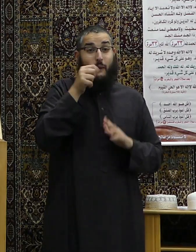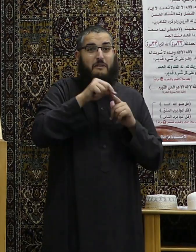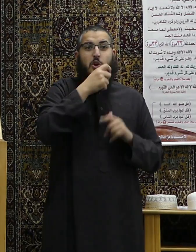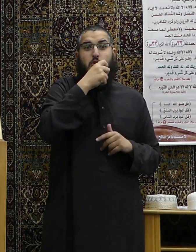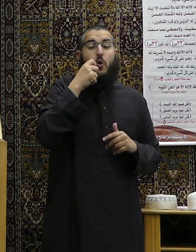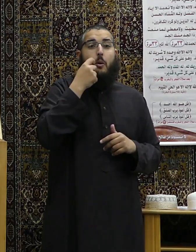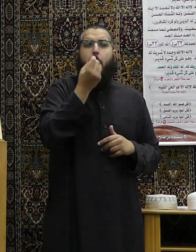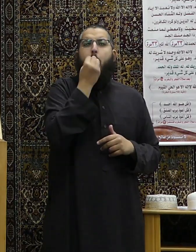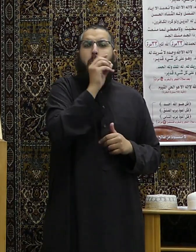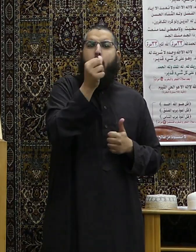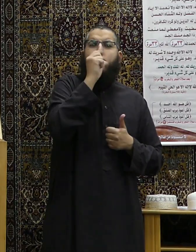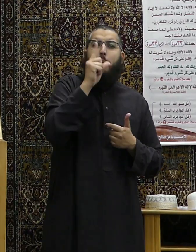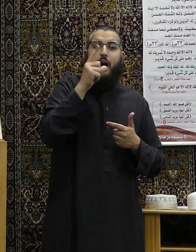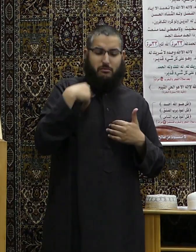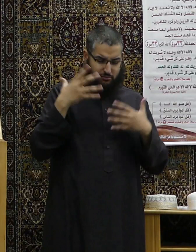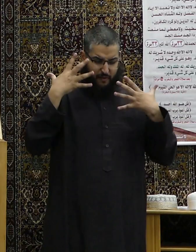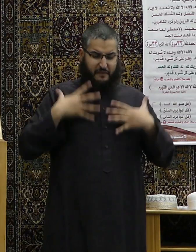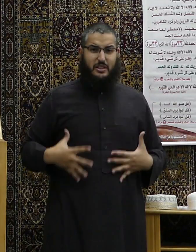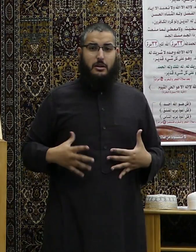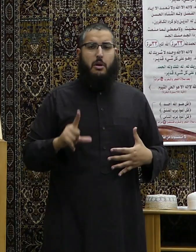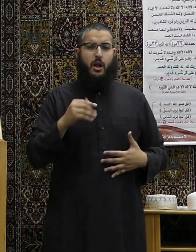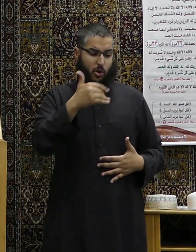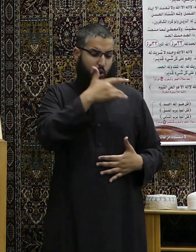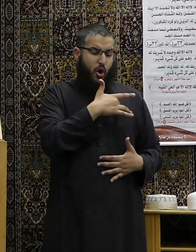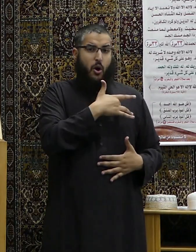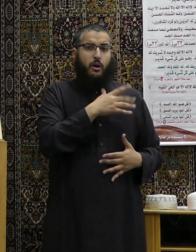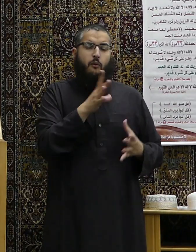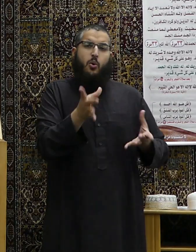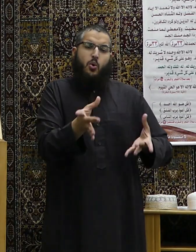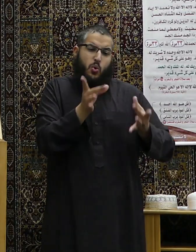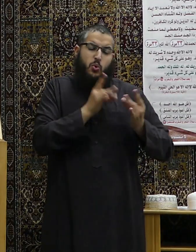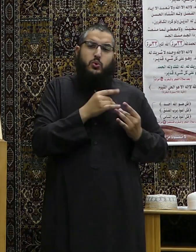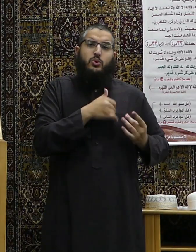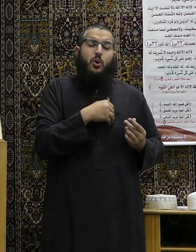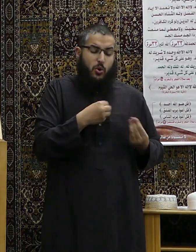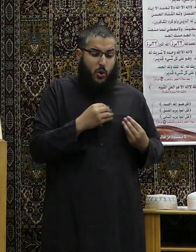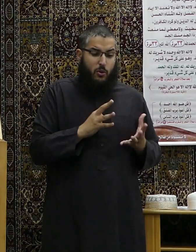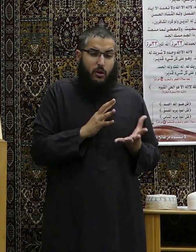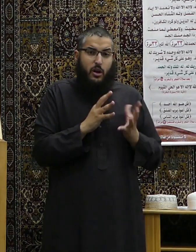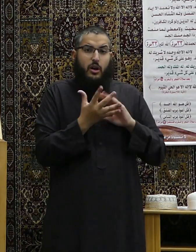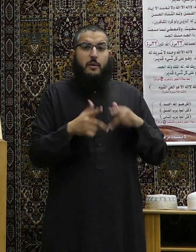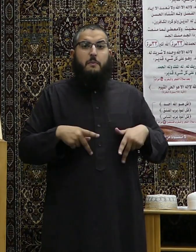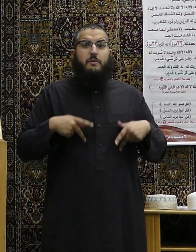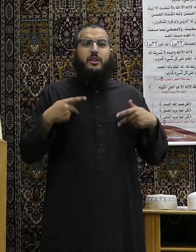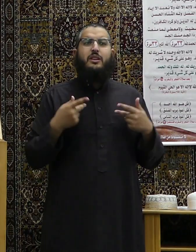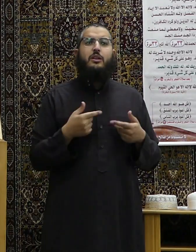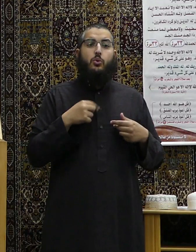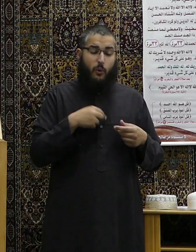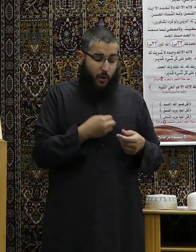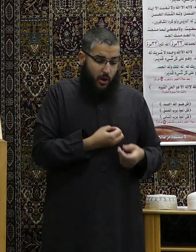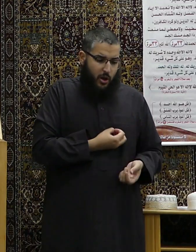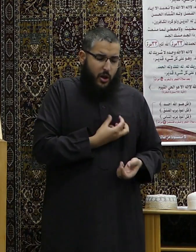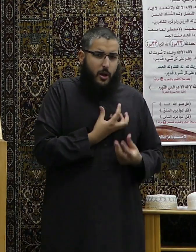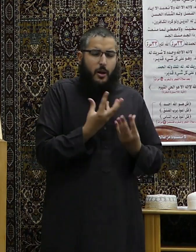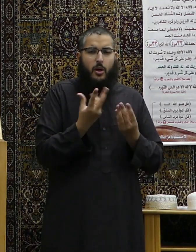apparence. Mais il doit avoir un impact sur toi, ce jeûne, au niveau de ton intérieur, au niveau de ton cœur. Il doit faire naître la taqwa,